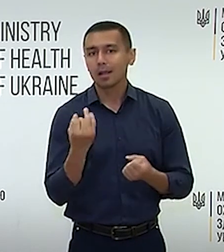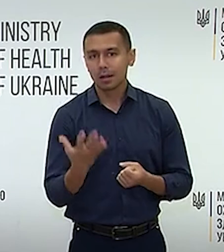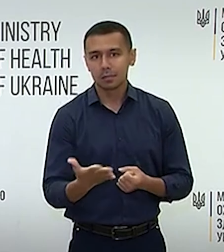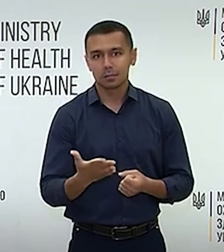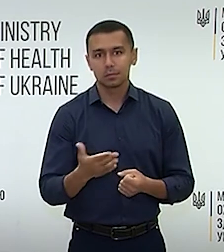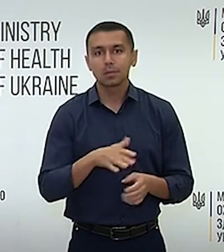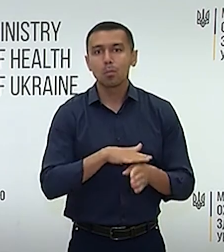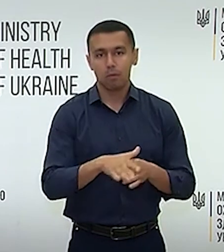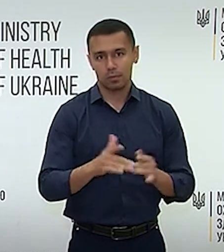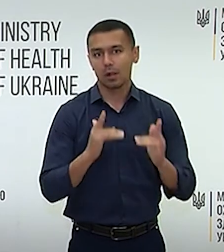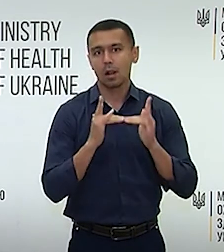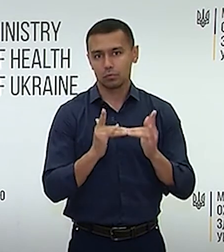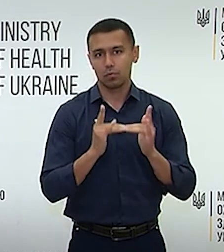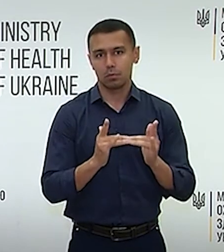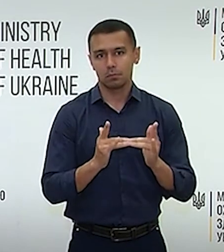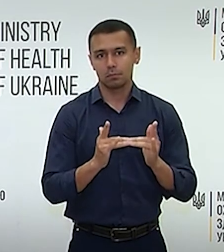кількість заповнених ліжок